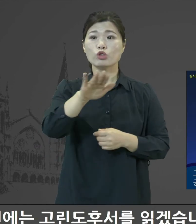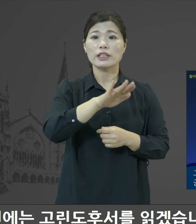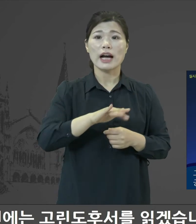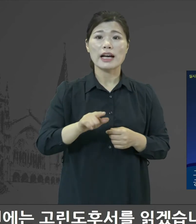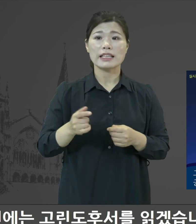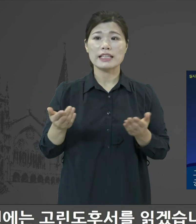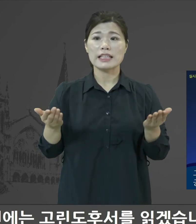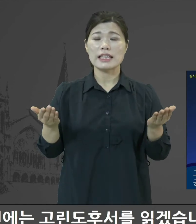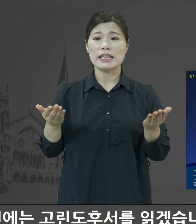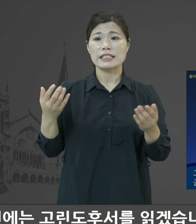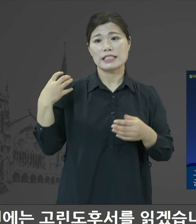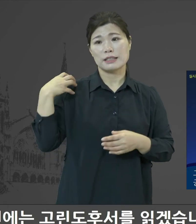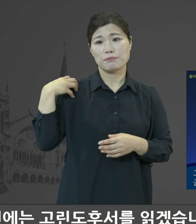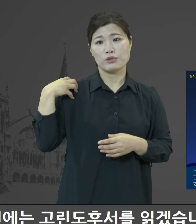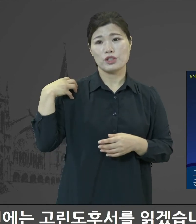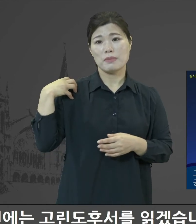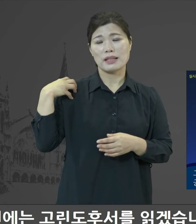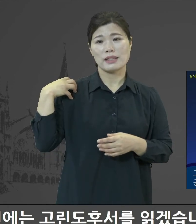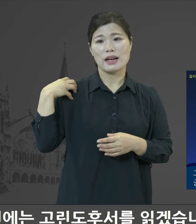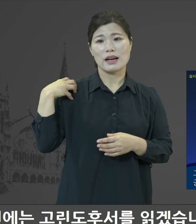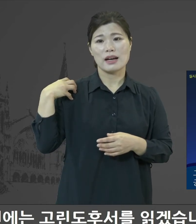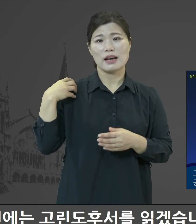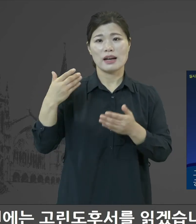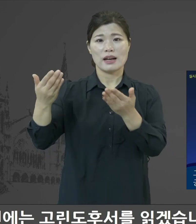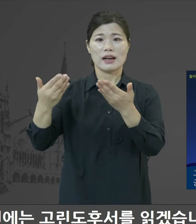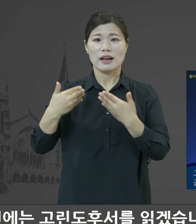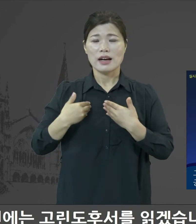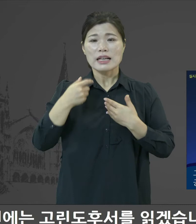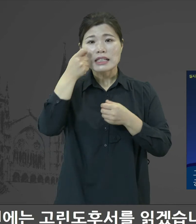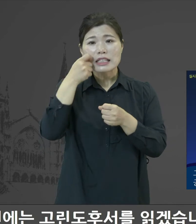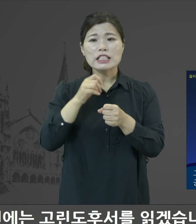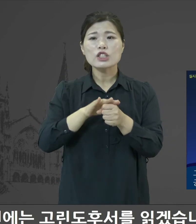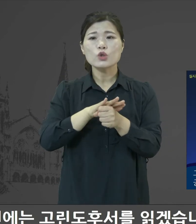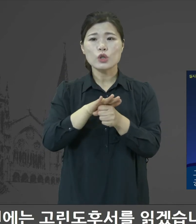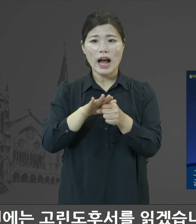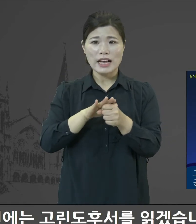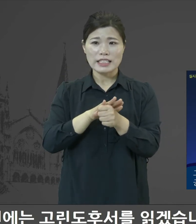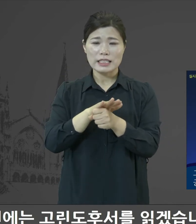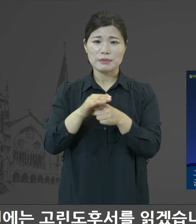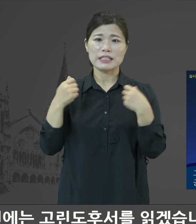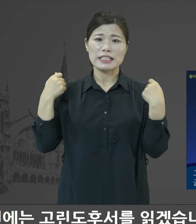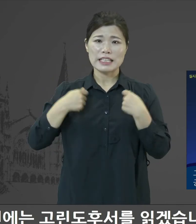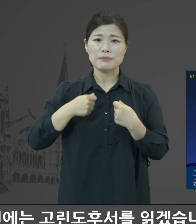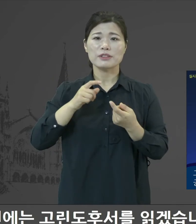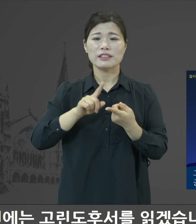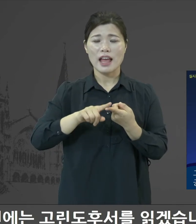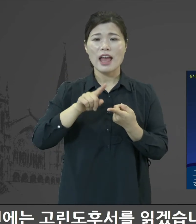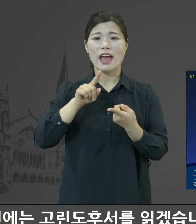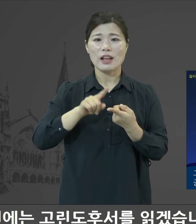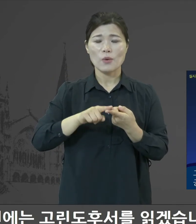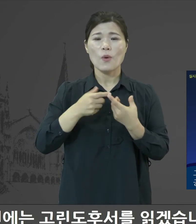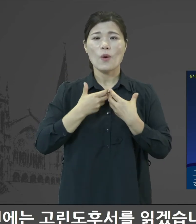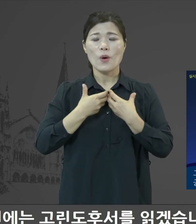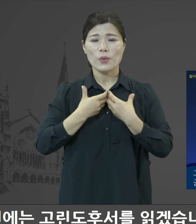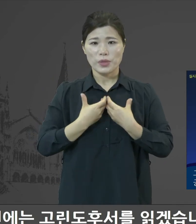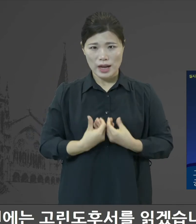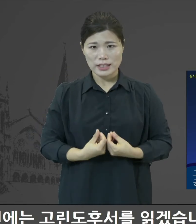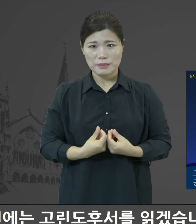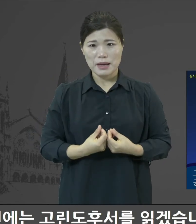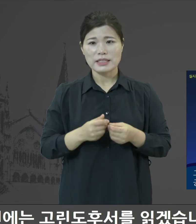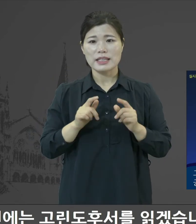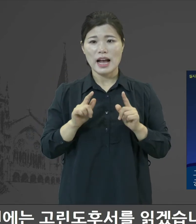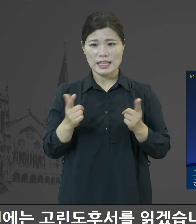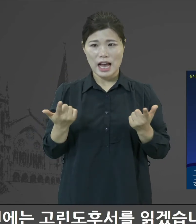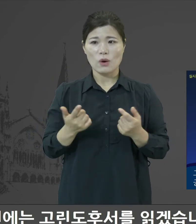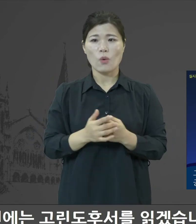그러므로 우리가 이 직분을 받아 긍휼하심을 입은 대로 낙심하지